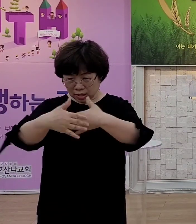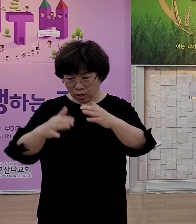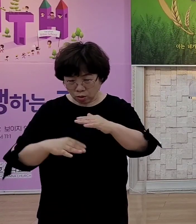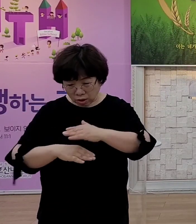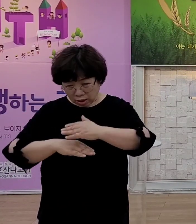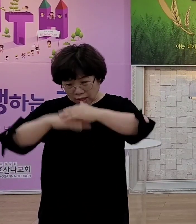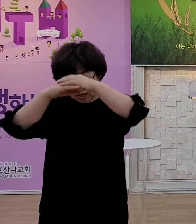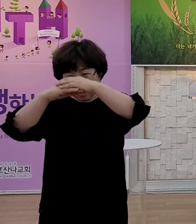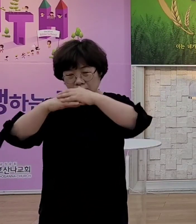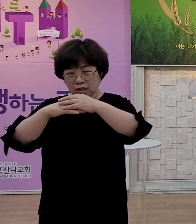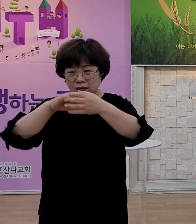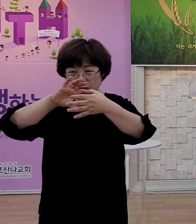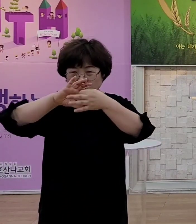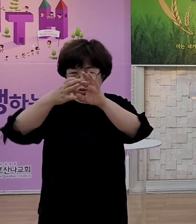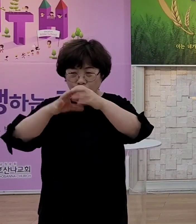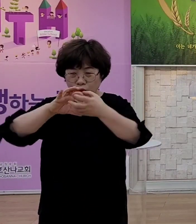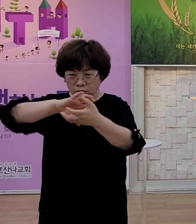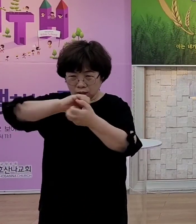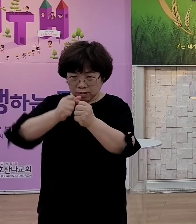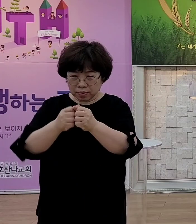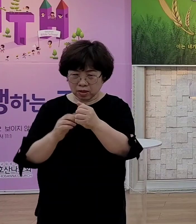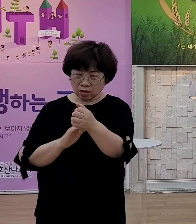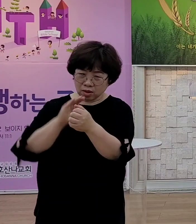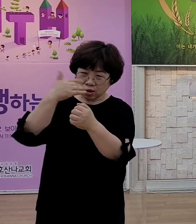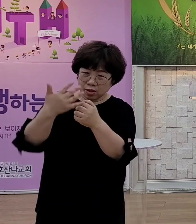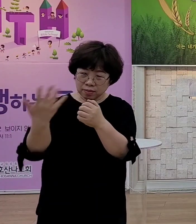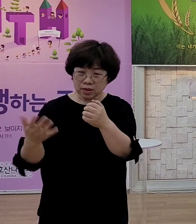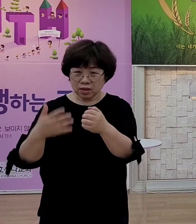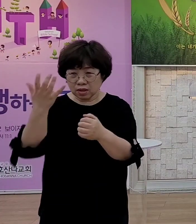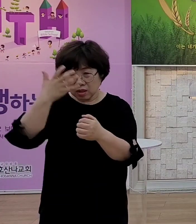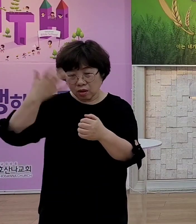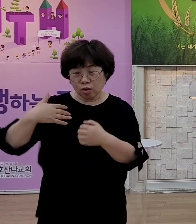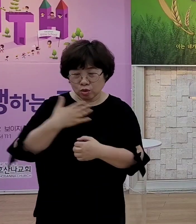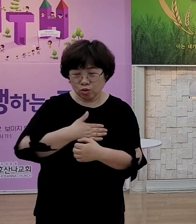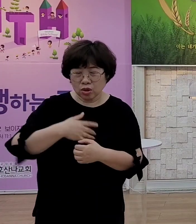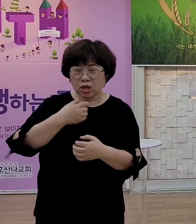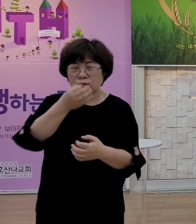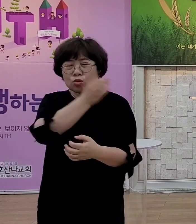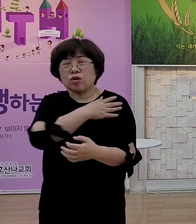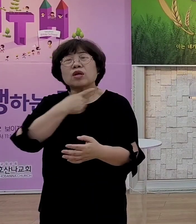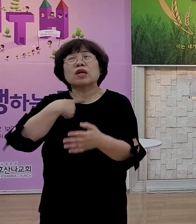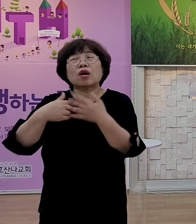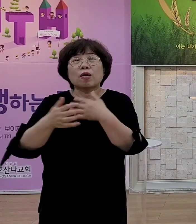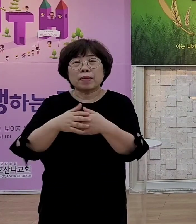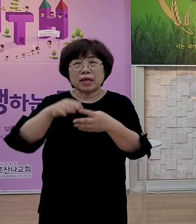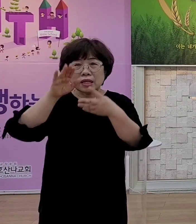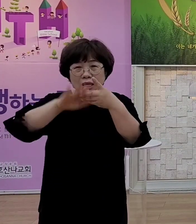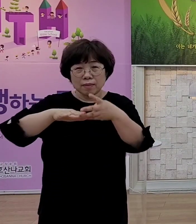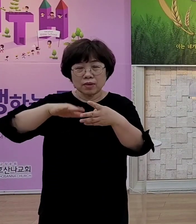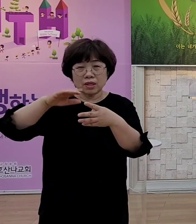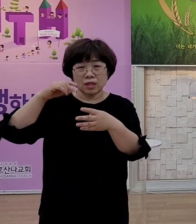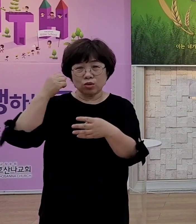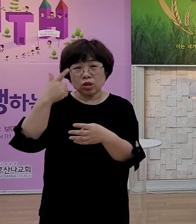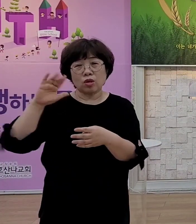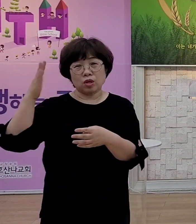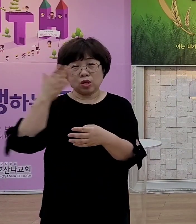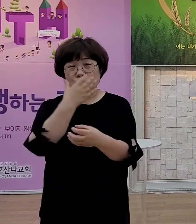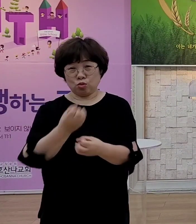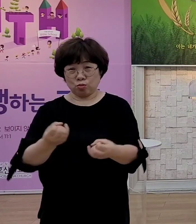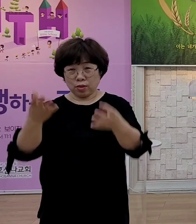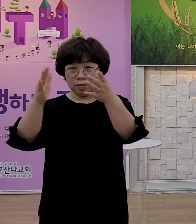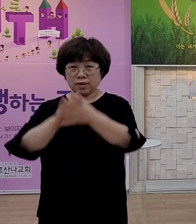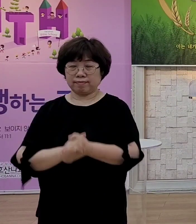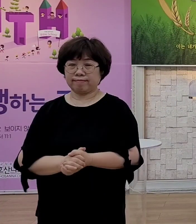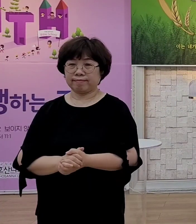차고 새 포도즙이 흘러넘치는 영육의 부요함을 경험하는 남은 하반기가 되시기를 주의 이름으로 축복합니다.